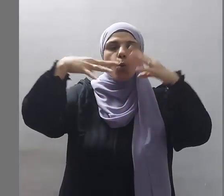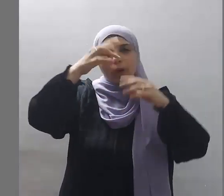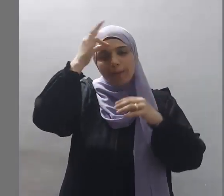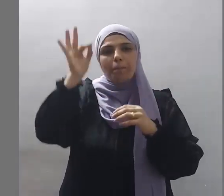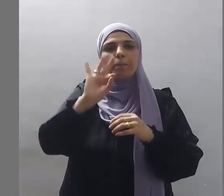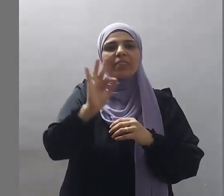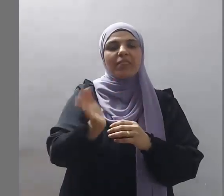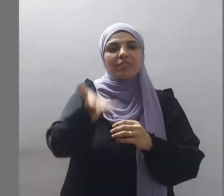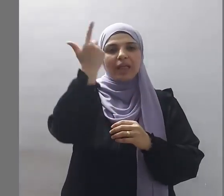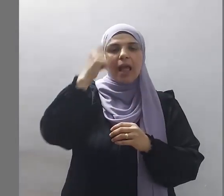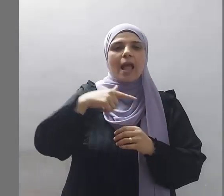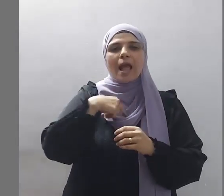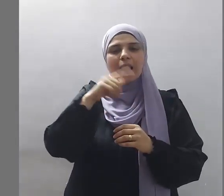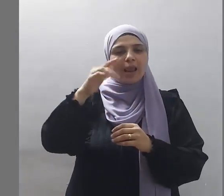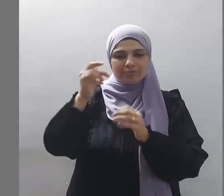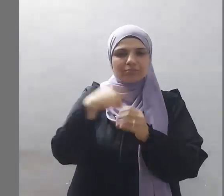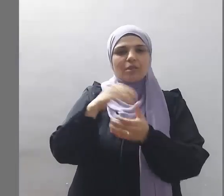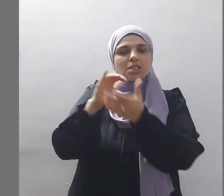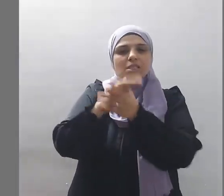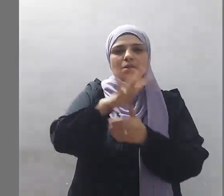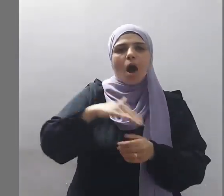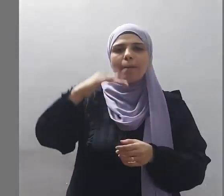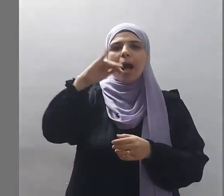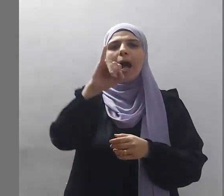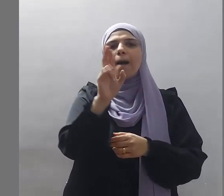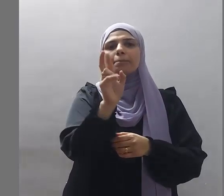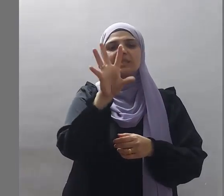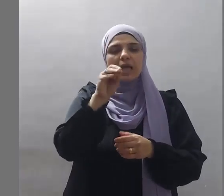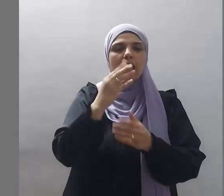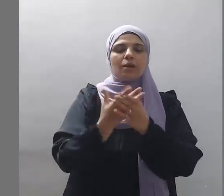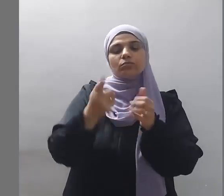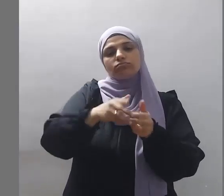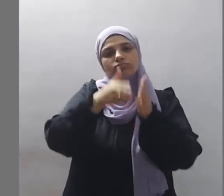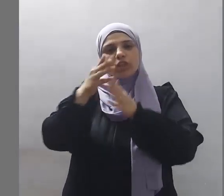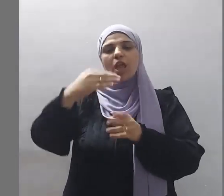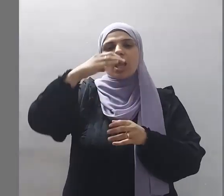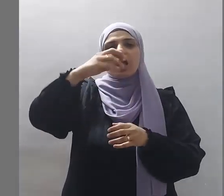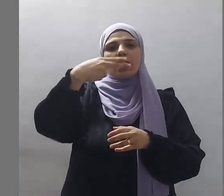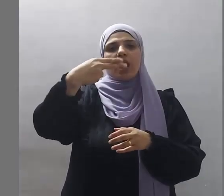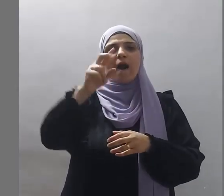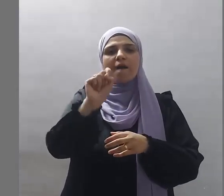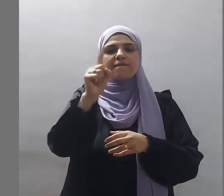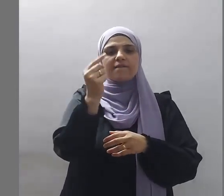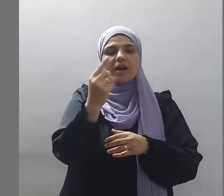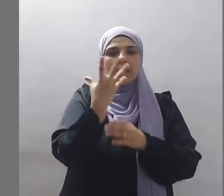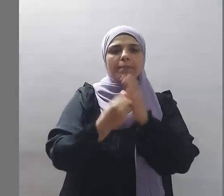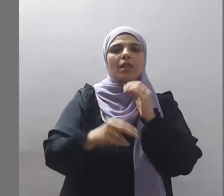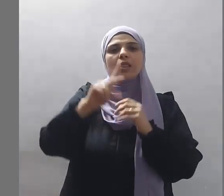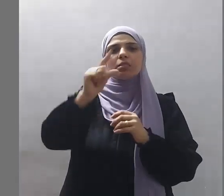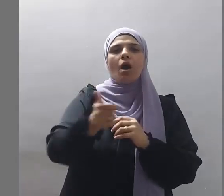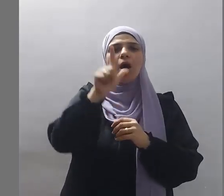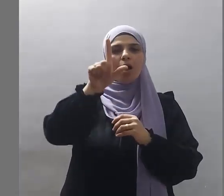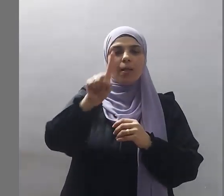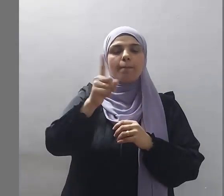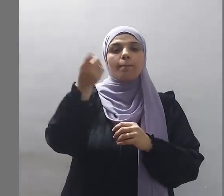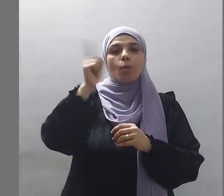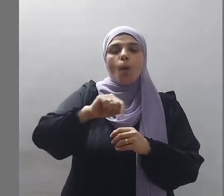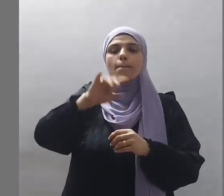سيدنا حمزة بن عبد المطلب، وسيدنا جعفر بن أبي طالب، وسيدنا مصعب بن